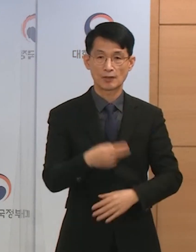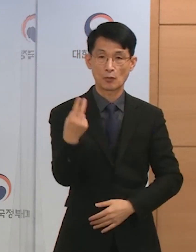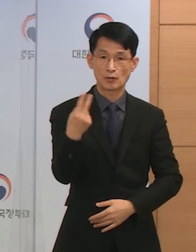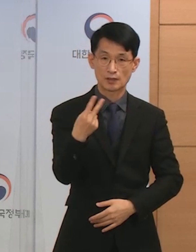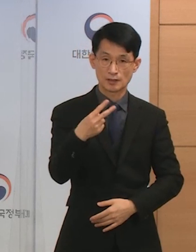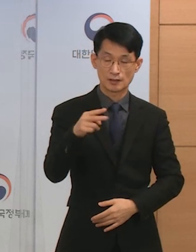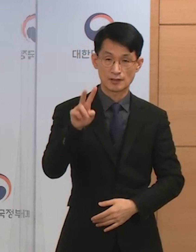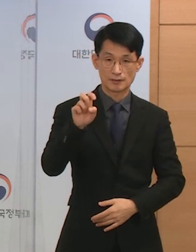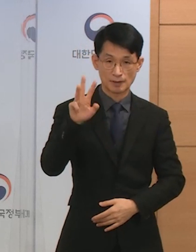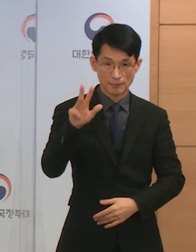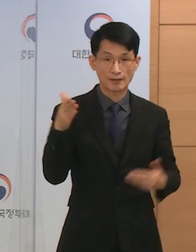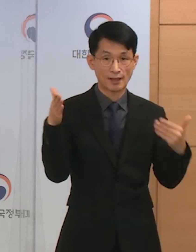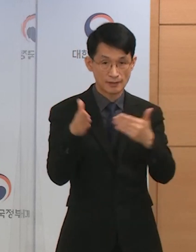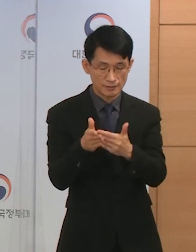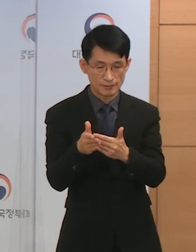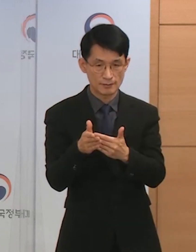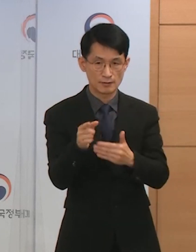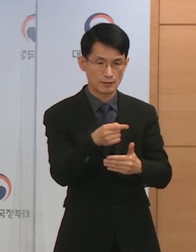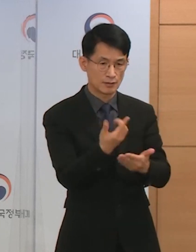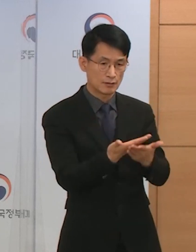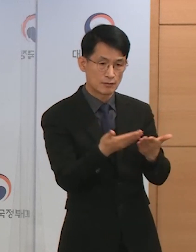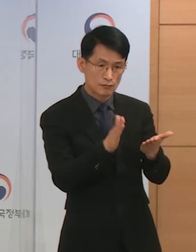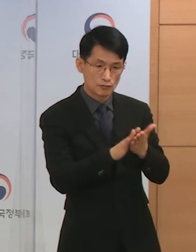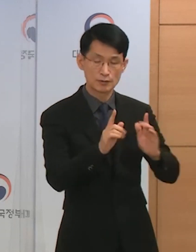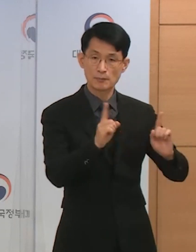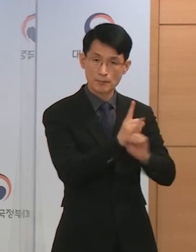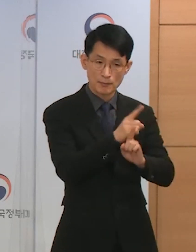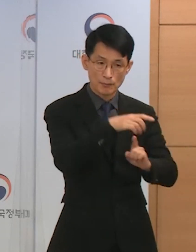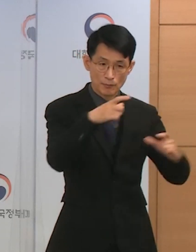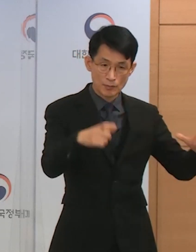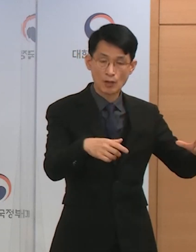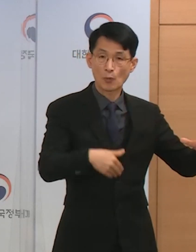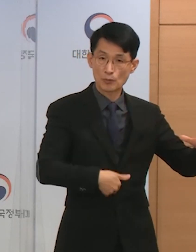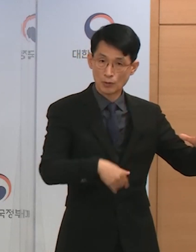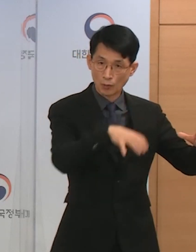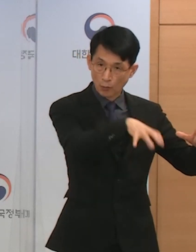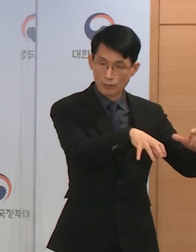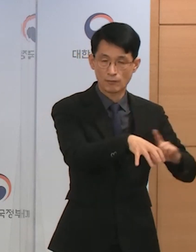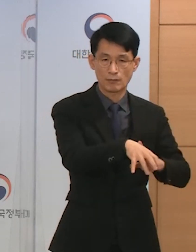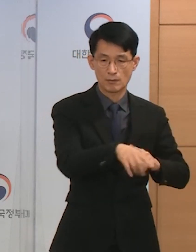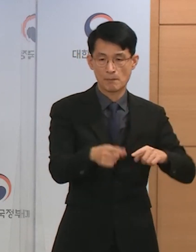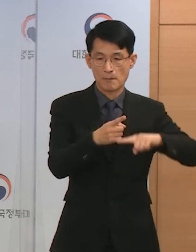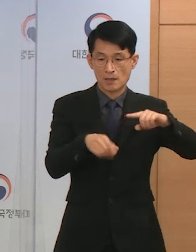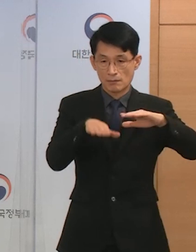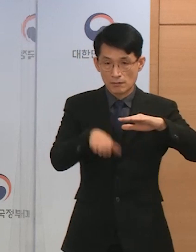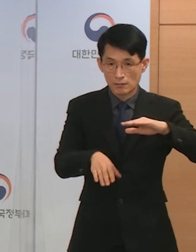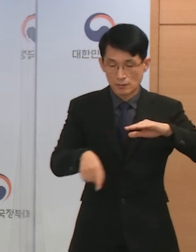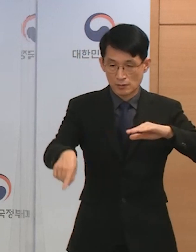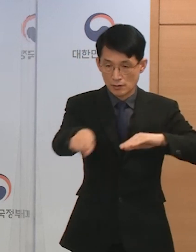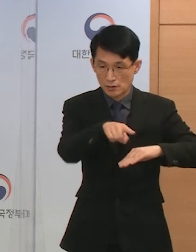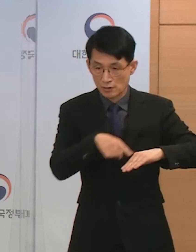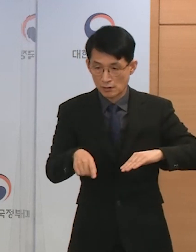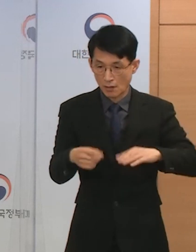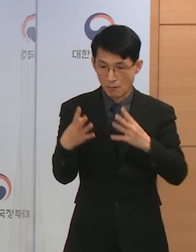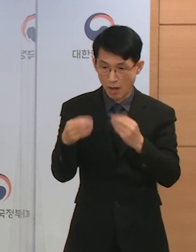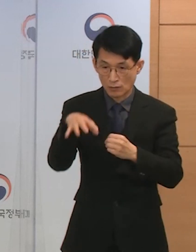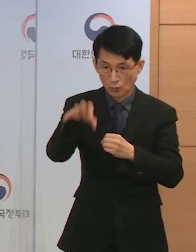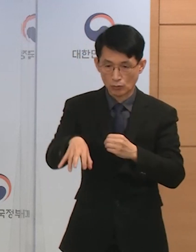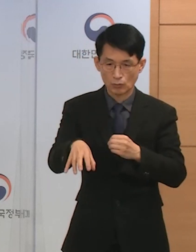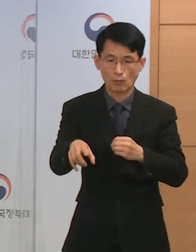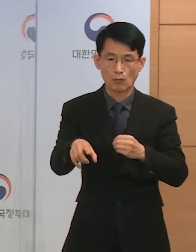재개발 정비구역 지정 가능 지역에 반지하 고비율 지역을